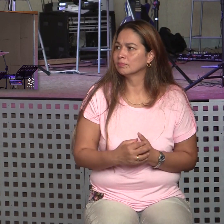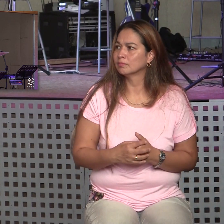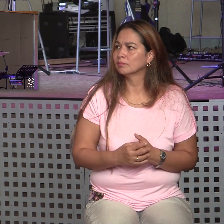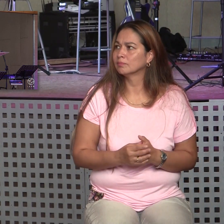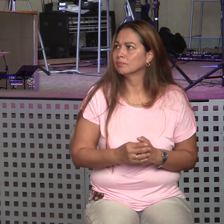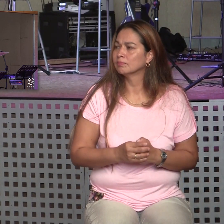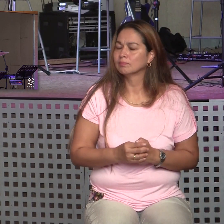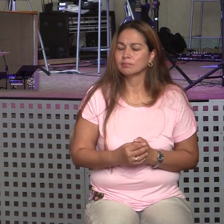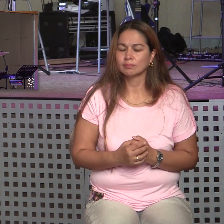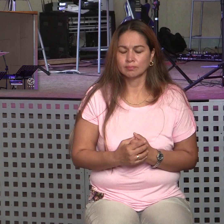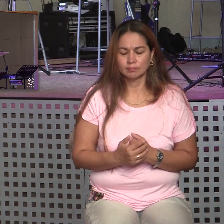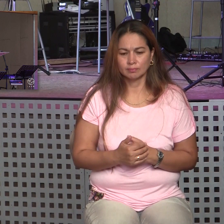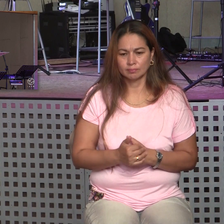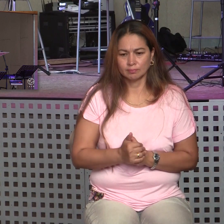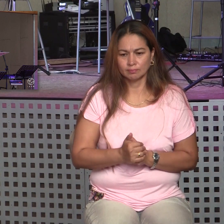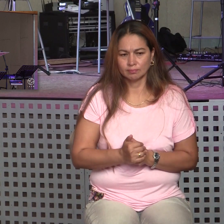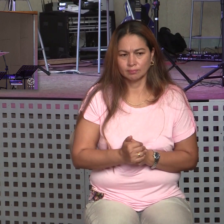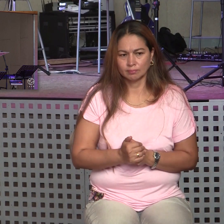Tormenta,